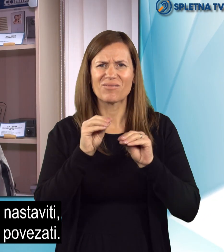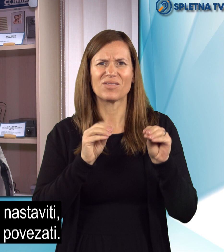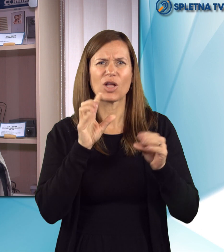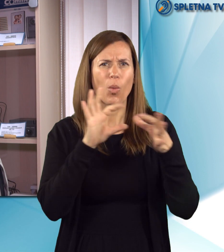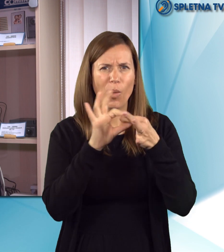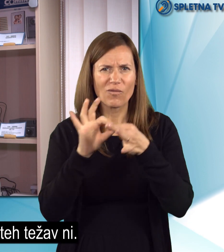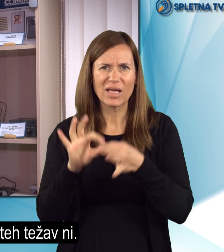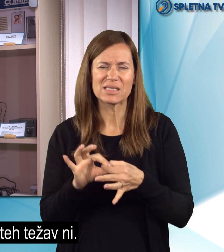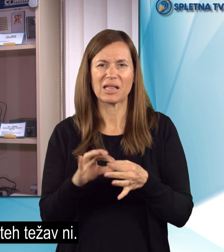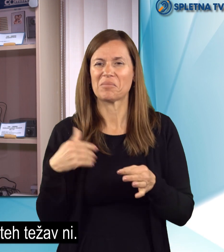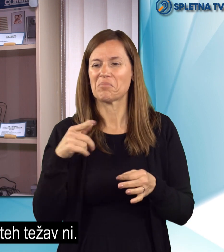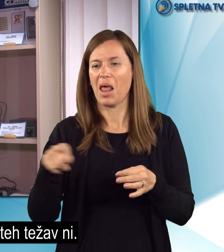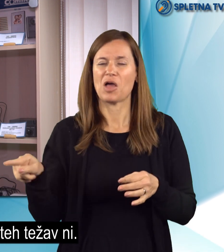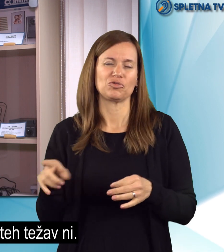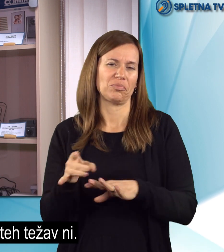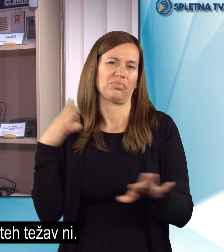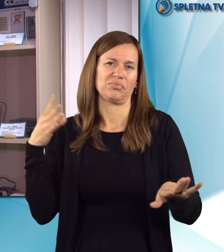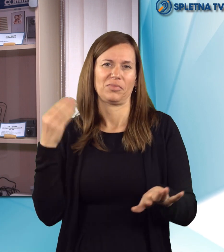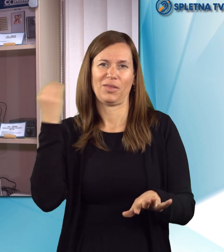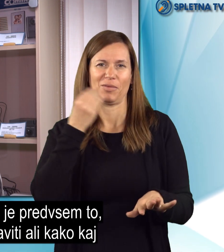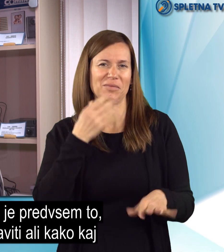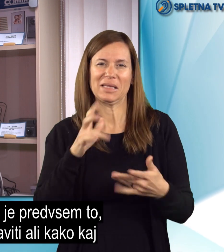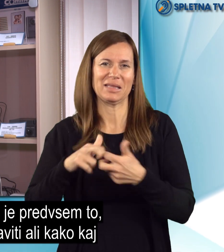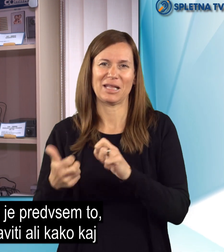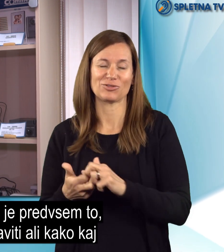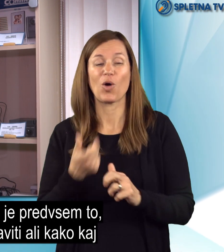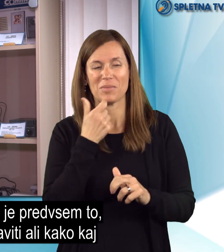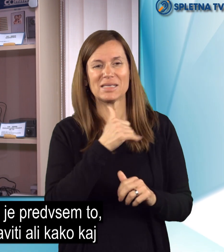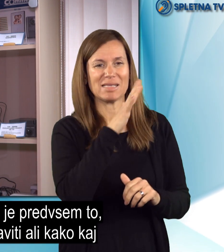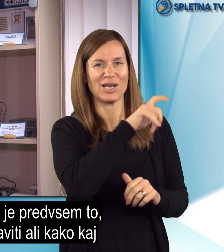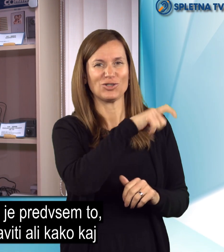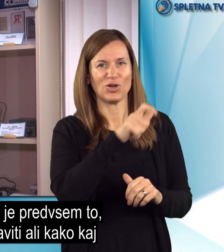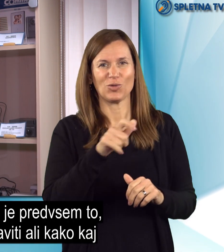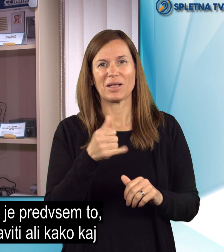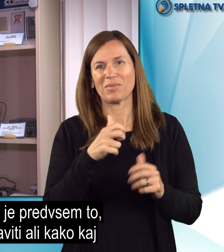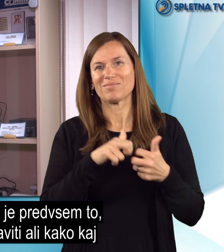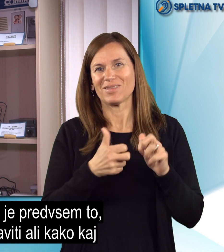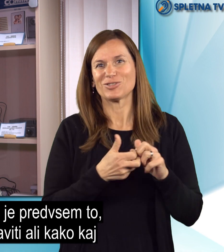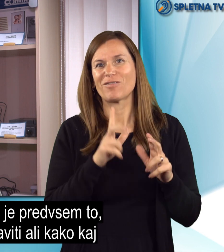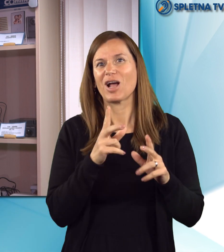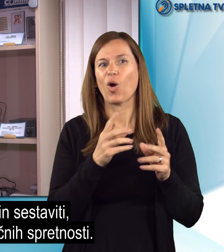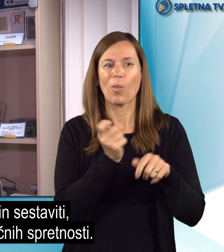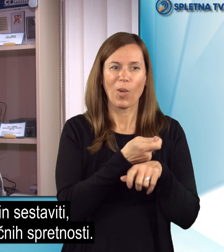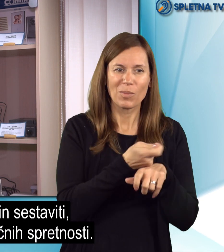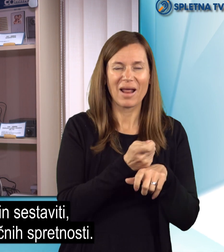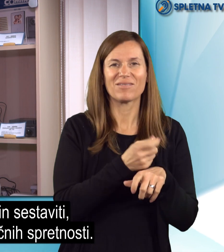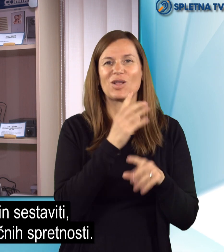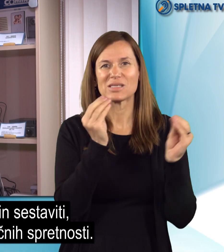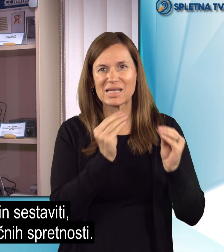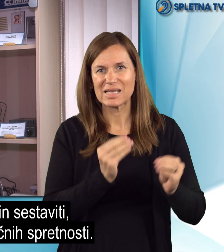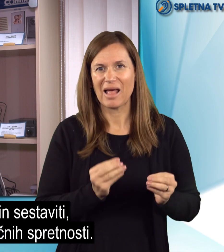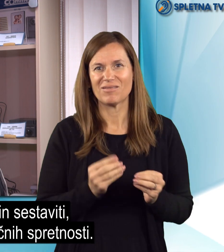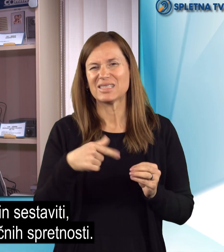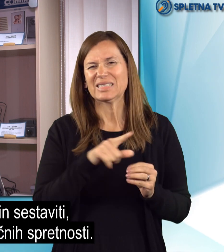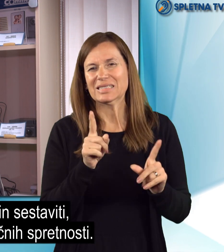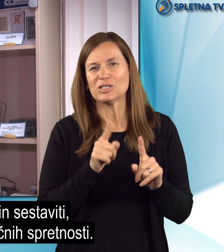povezati. Pri mlajših tudi teh težav ni, pri starejših je pa predvsem to, kako popraviti ali pa kako kaj razstaviti pa sestaviti,